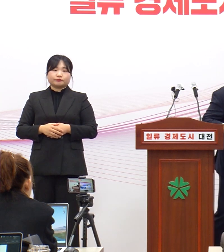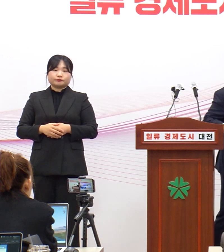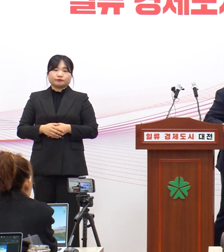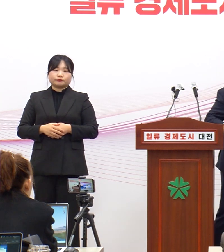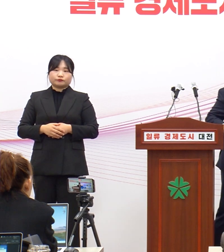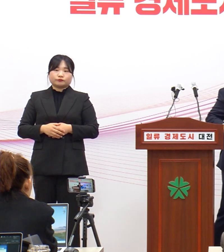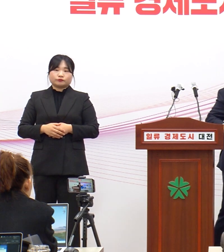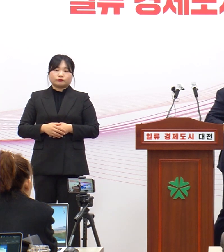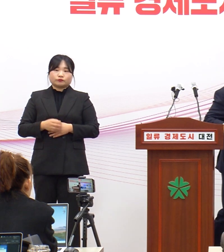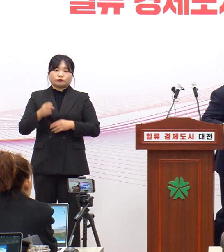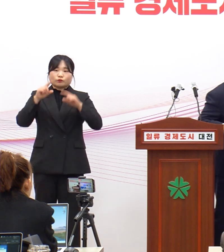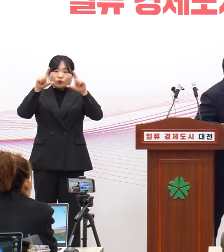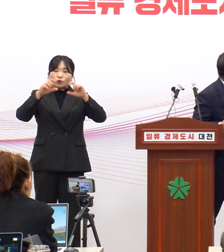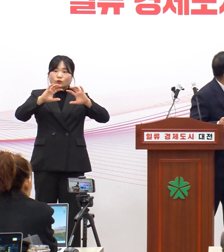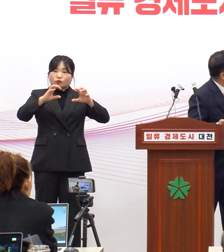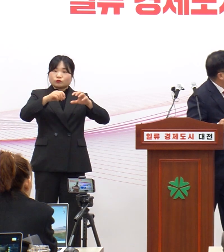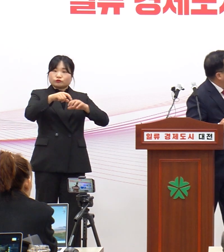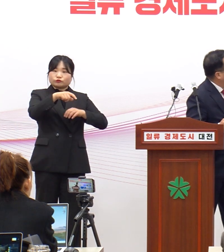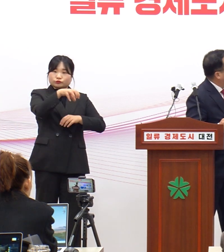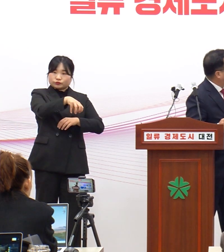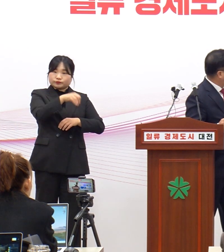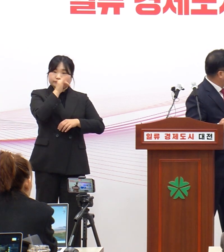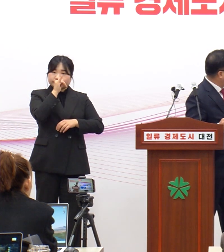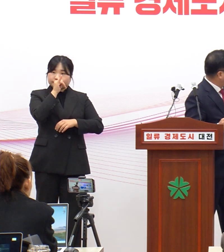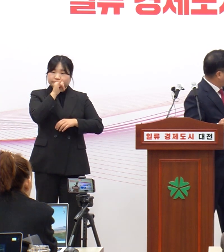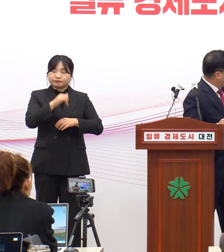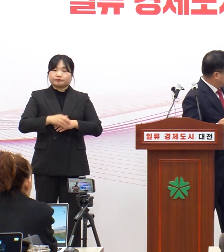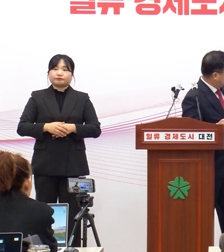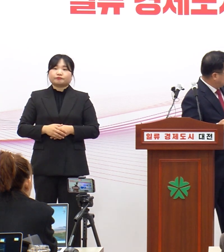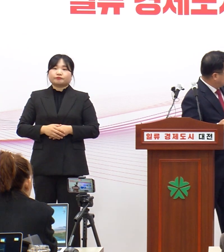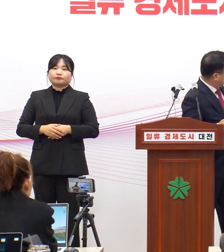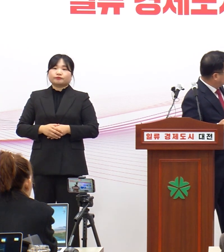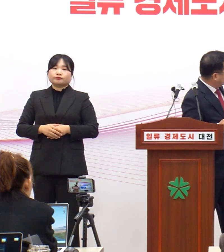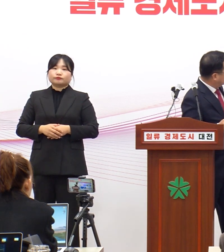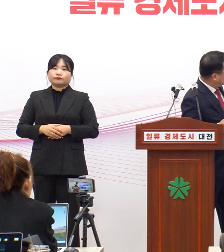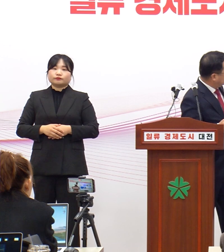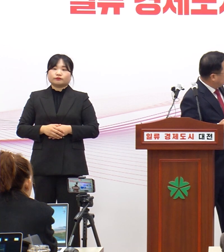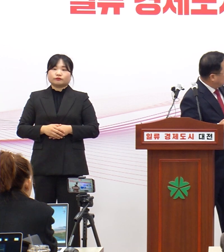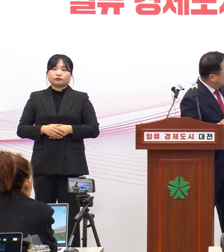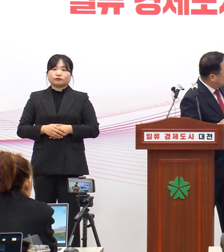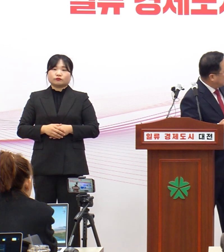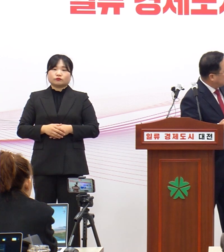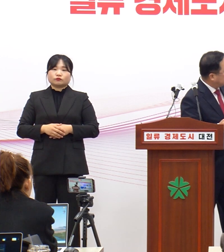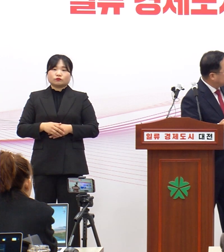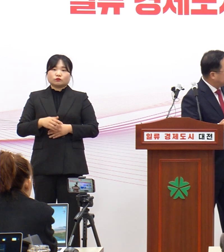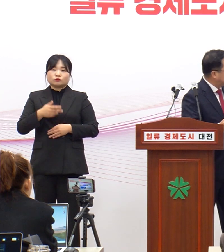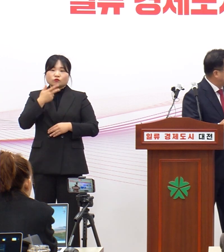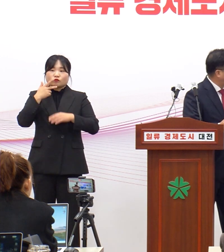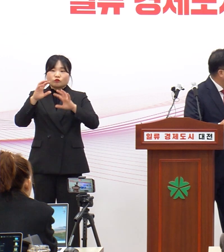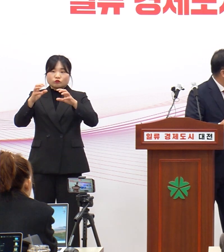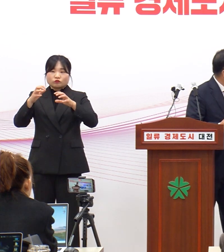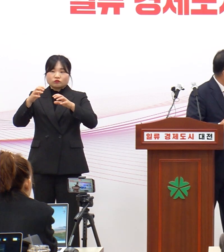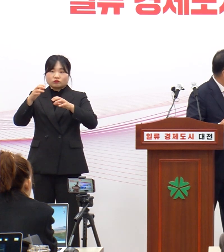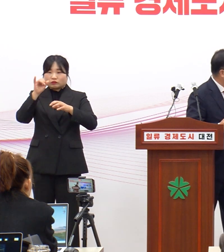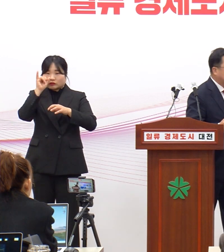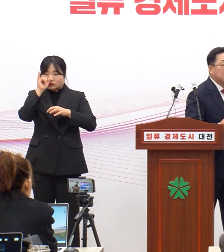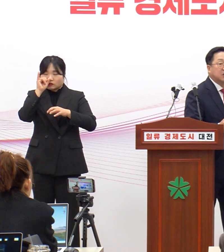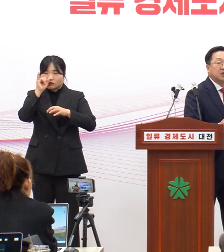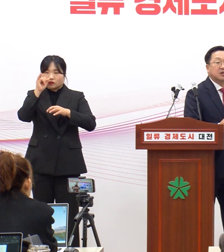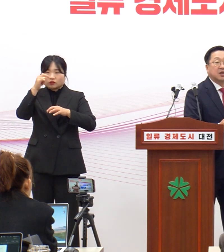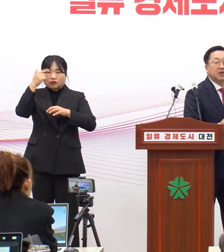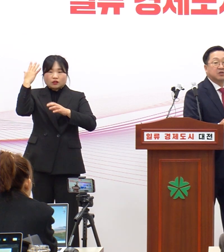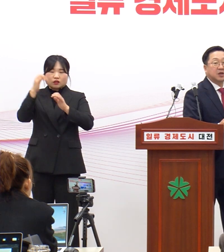이번 저 시드니 하버브리지 런던 이거 뭐 오래전에 정말